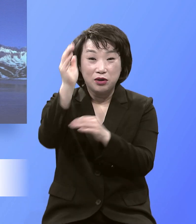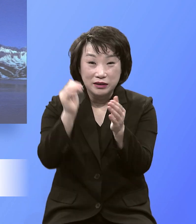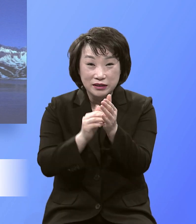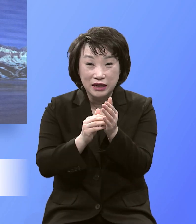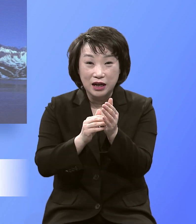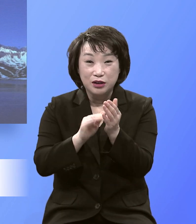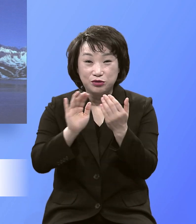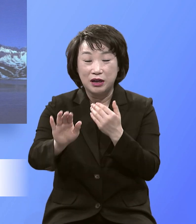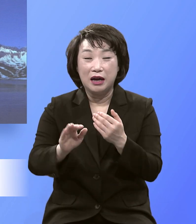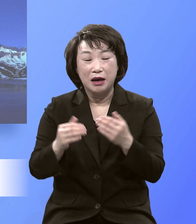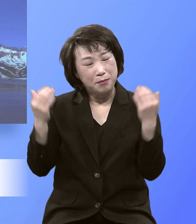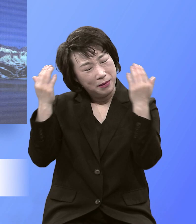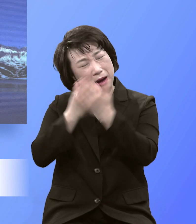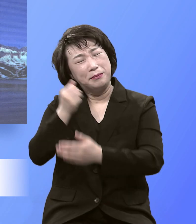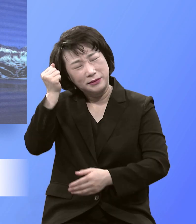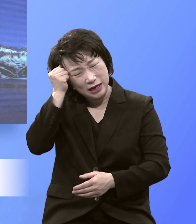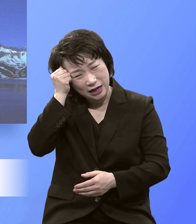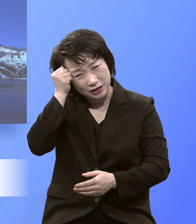밤 자고 이제